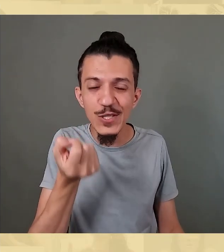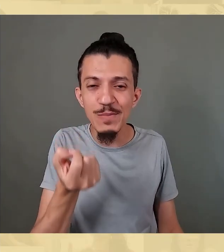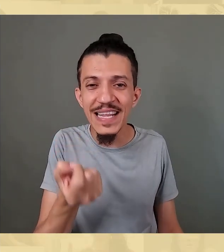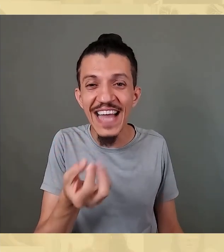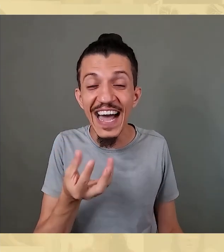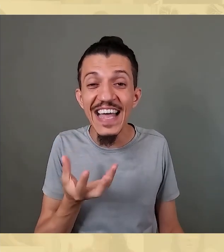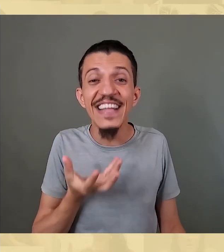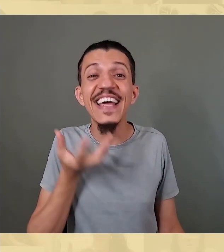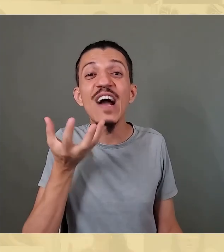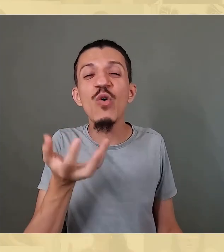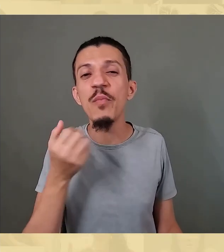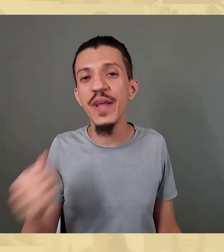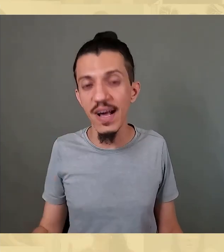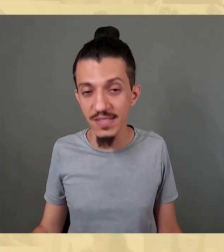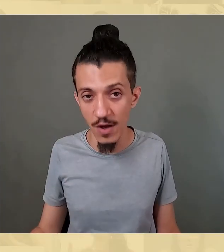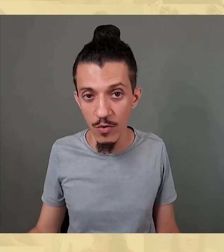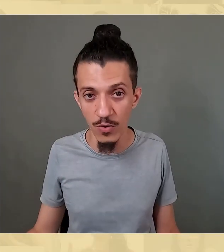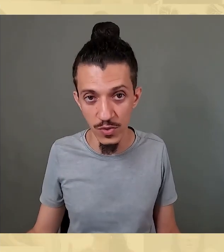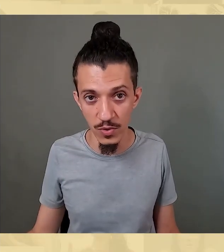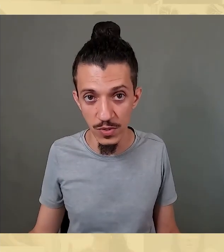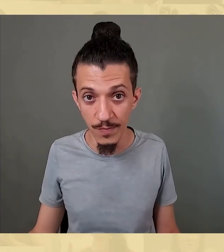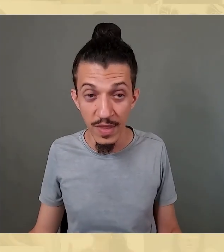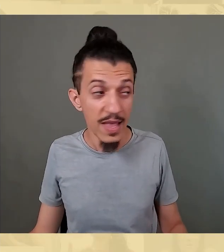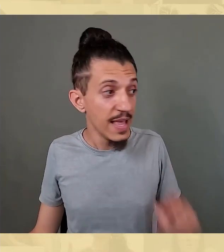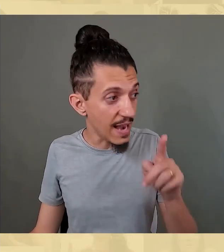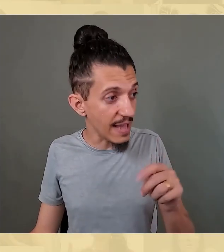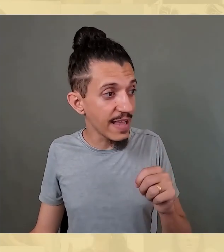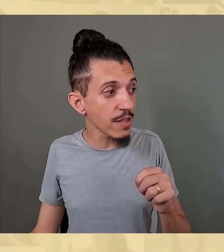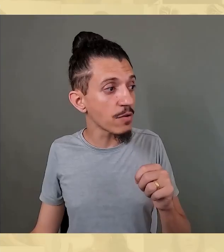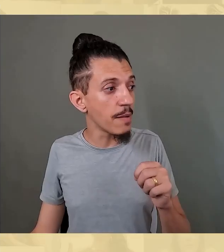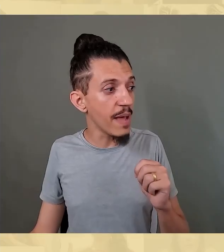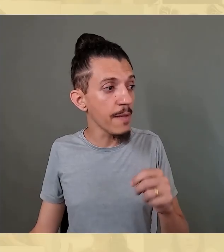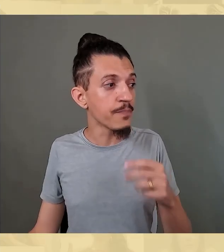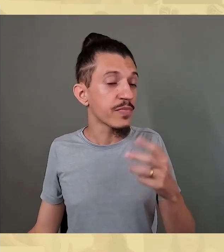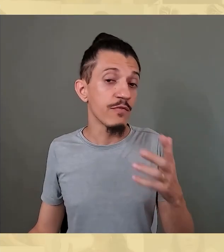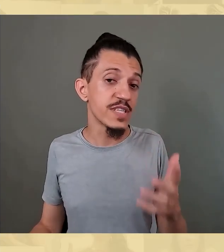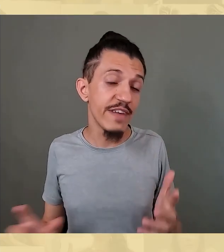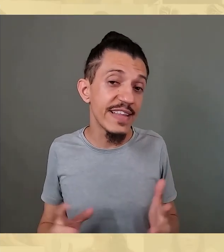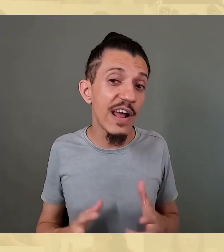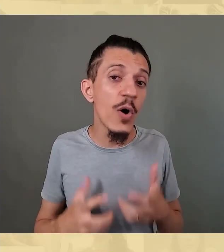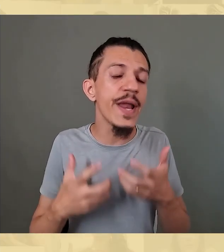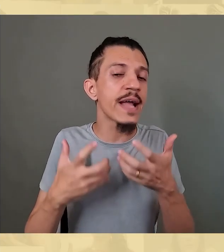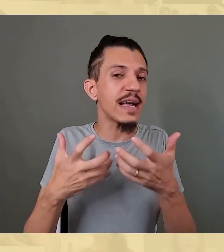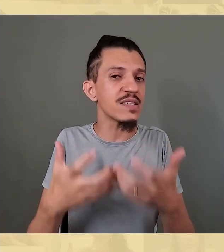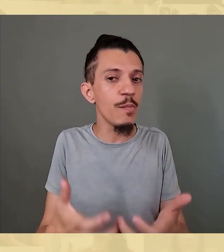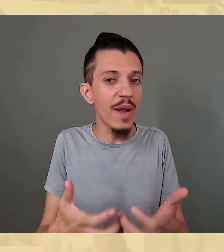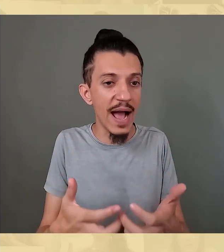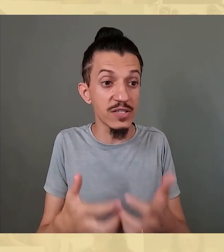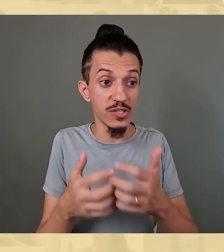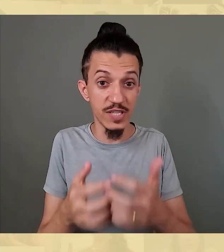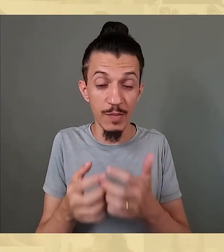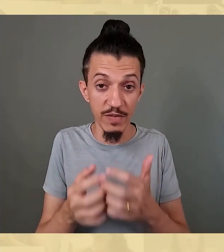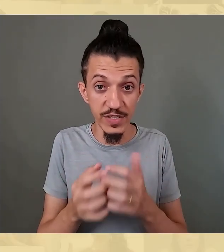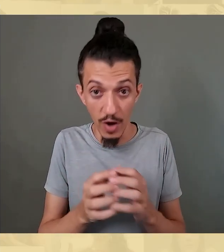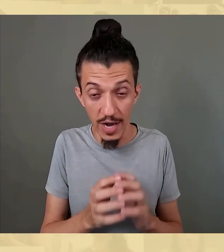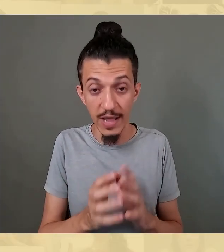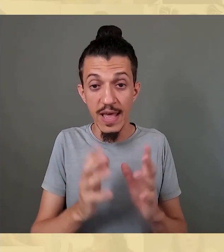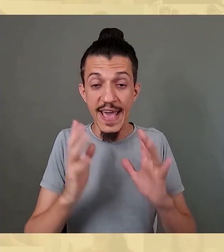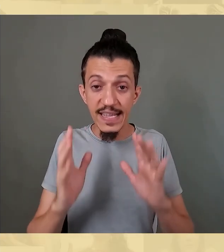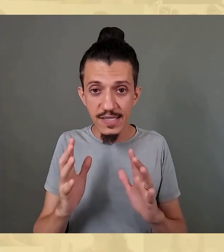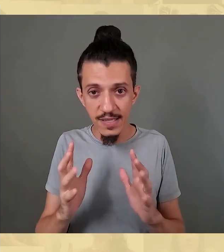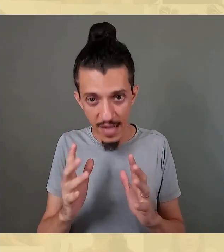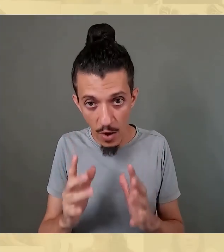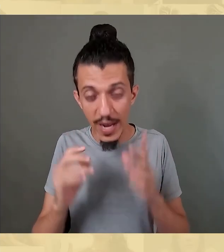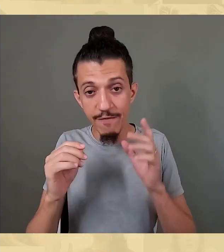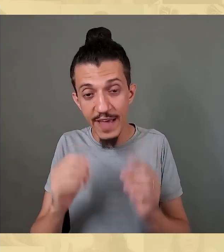te possibilitar ter a comunicação com os surdos. E lá dentro também, você vai ter a orientação prática, dizendo para você, olha,